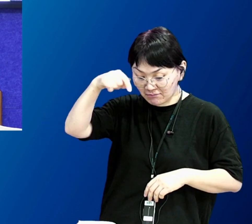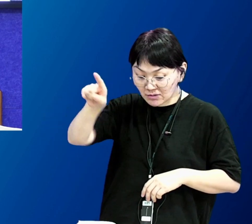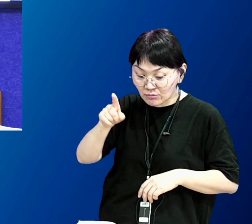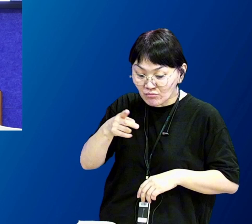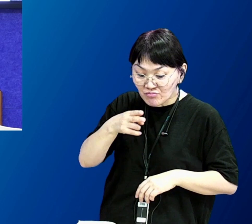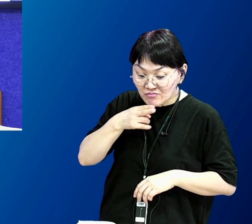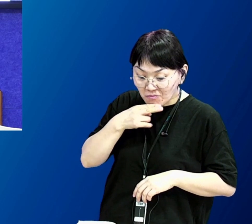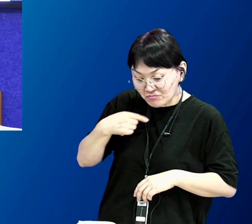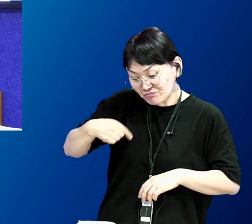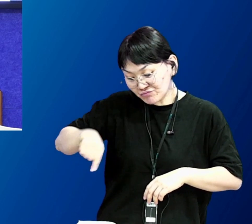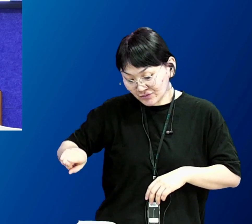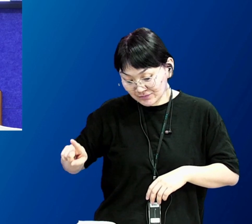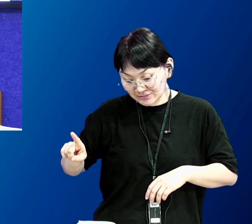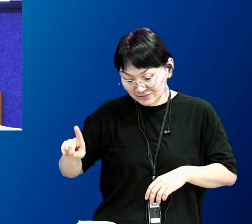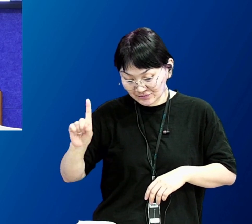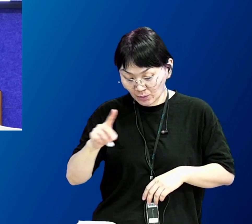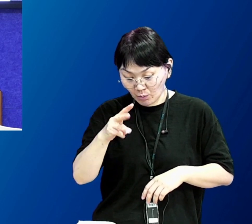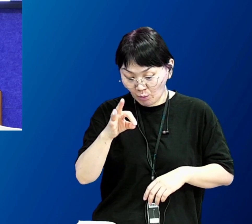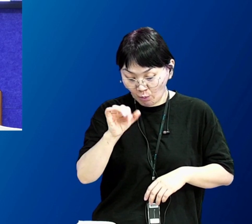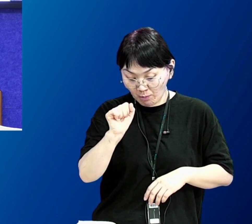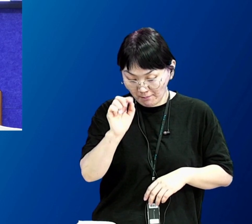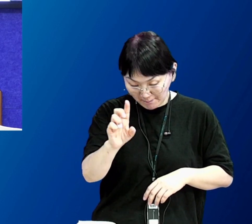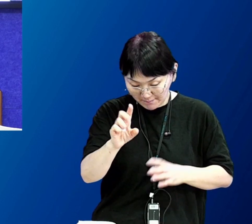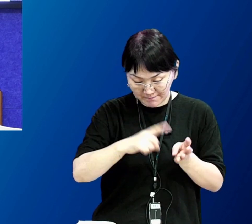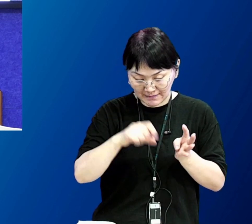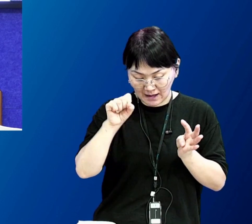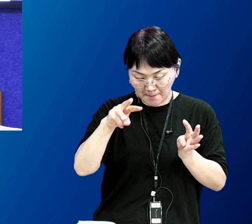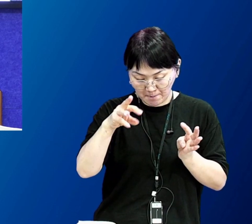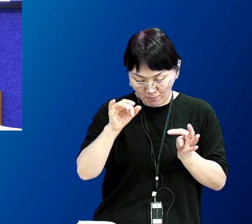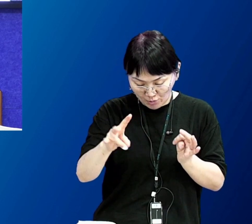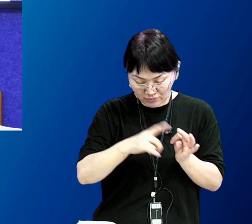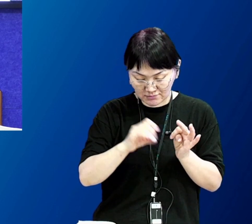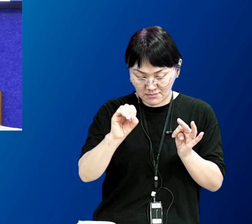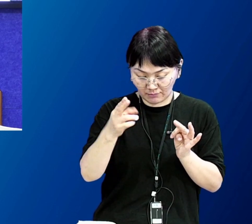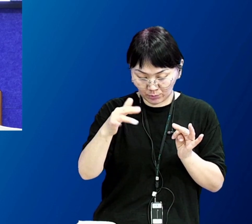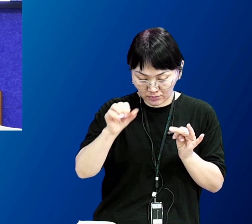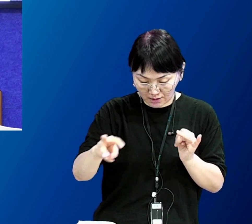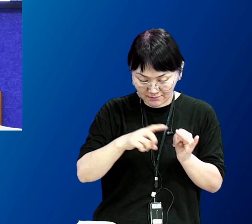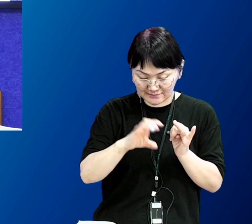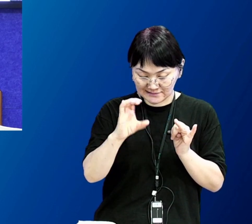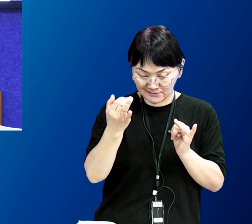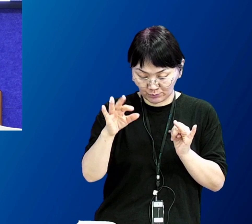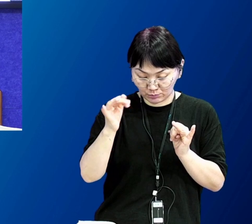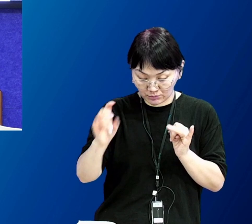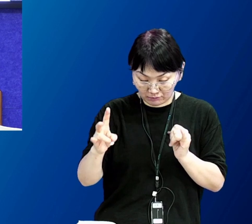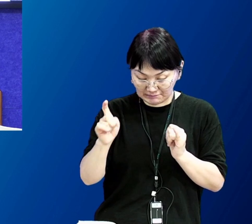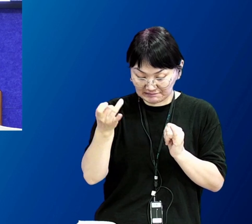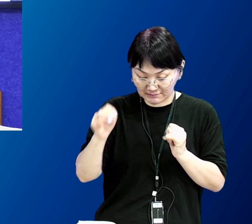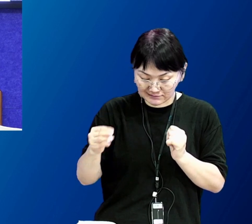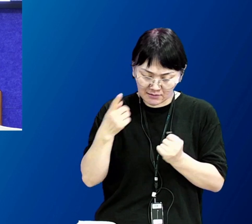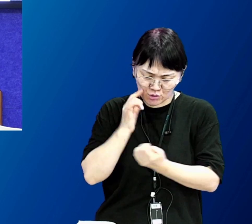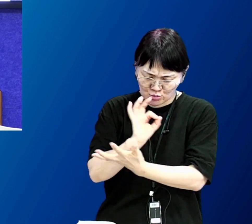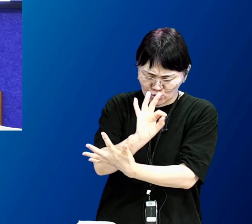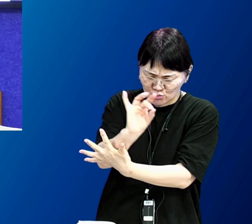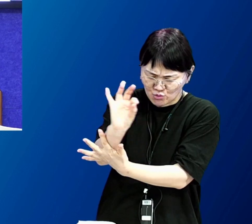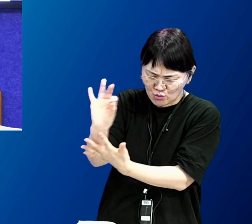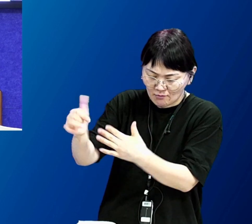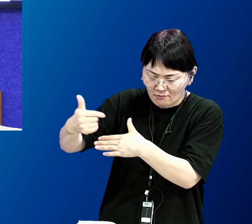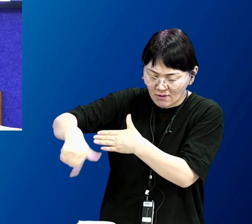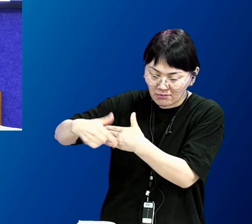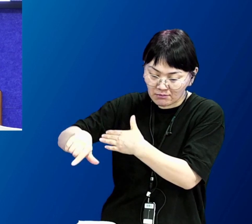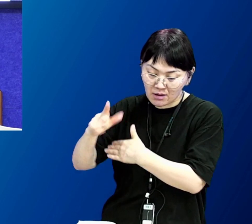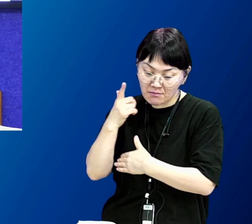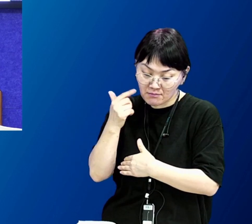охины хажуугаар Муаб, Амман, Едом, Сидон, Хит гэх мэт олон хар